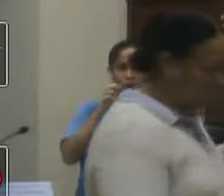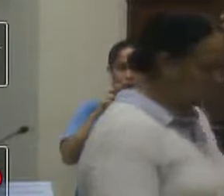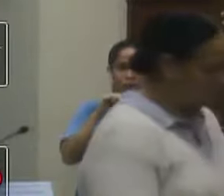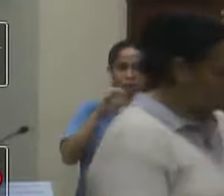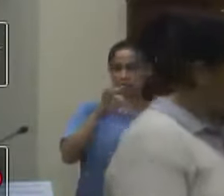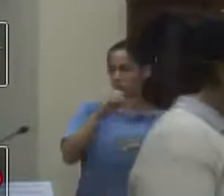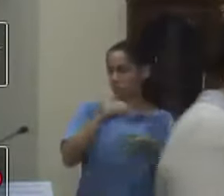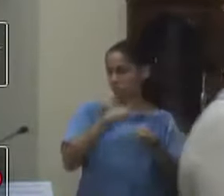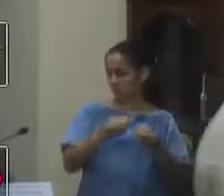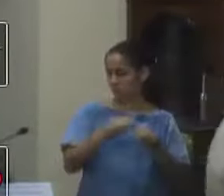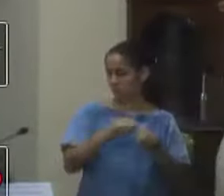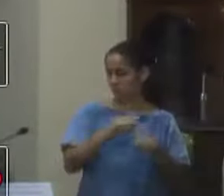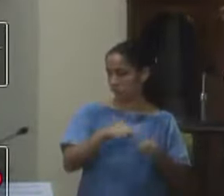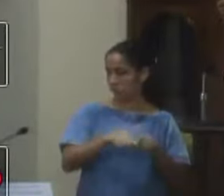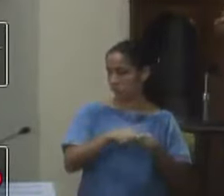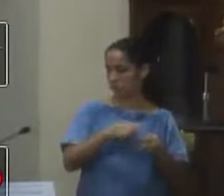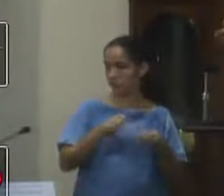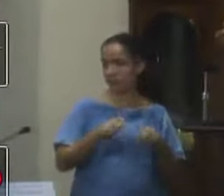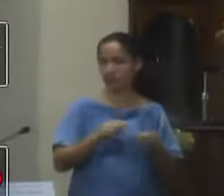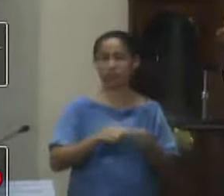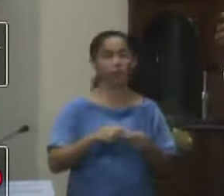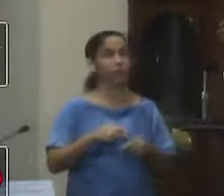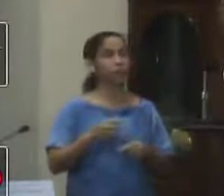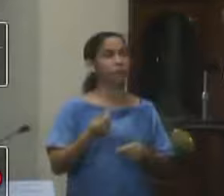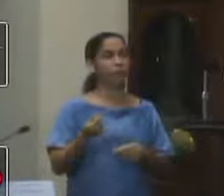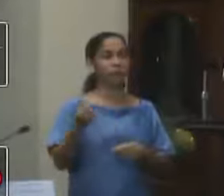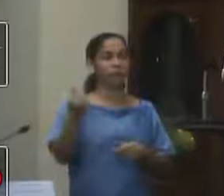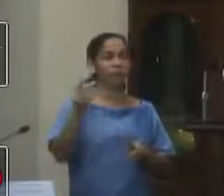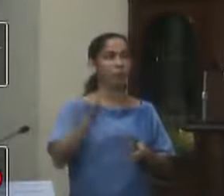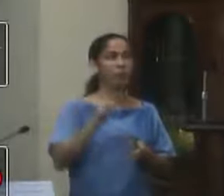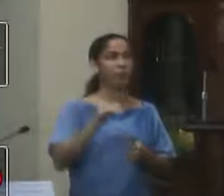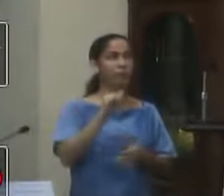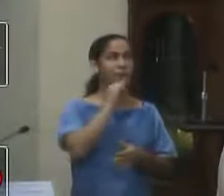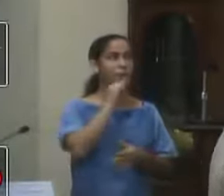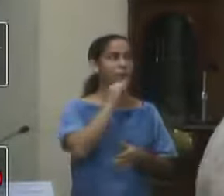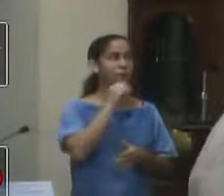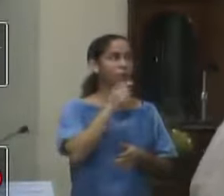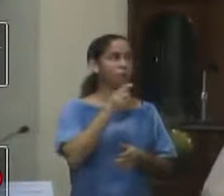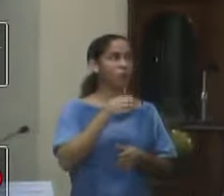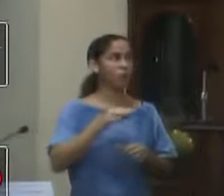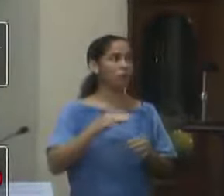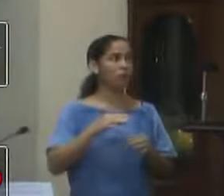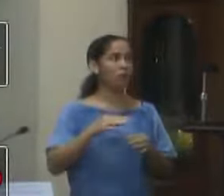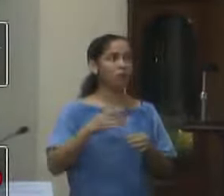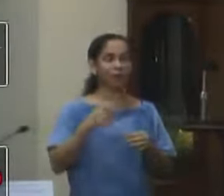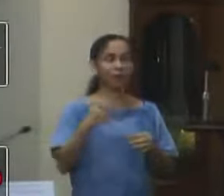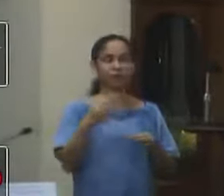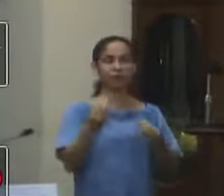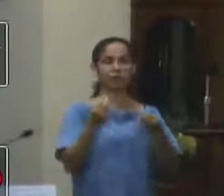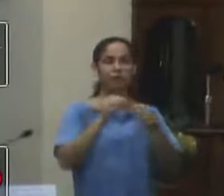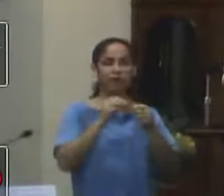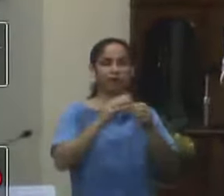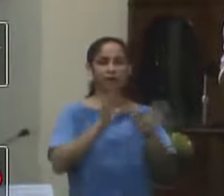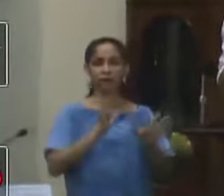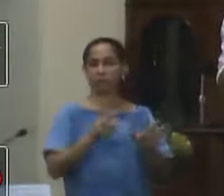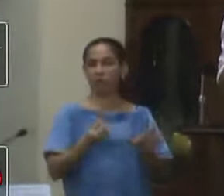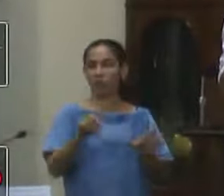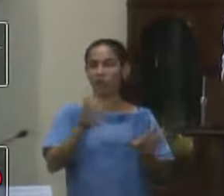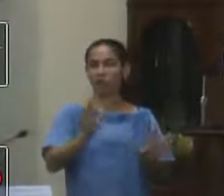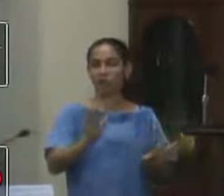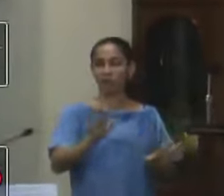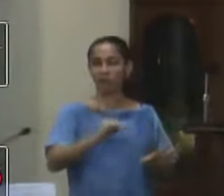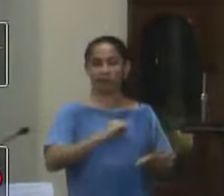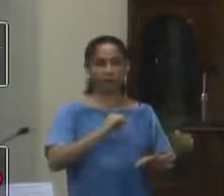previsto. Eu falo de custo, vamos se dar o nome, flutuante. Você não tem previsão daquele custo.